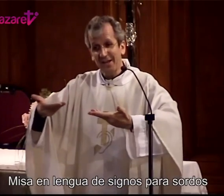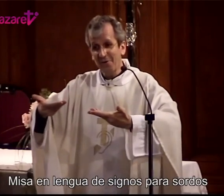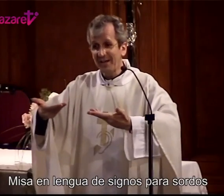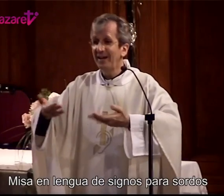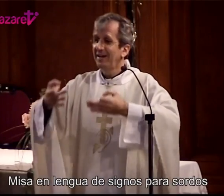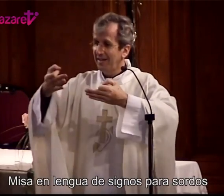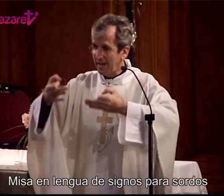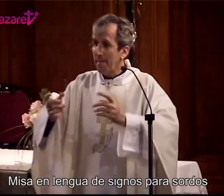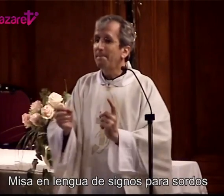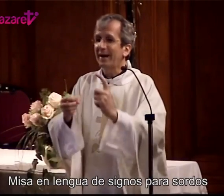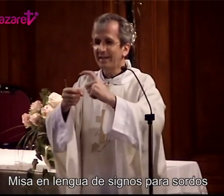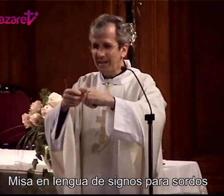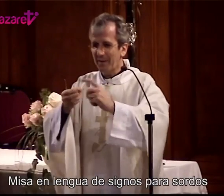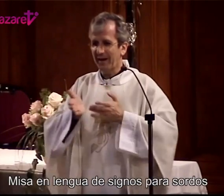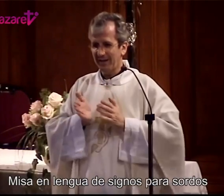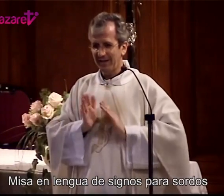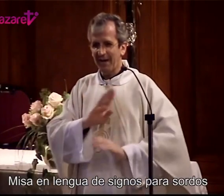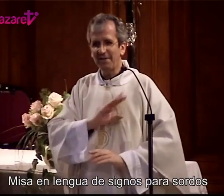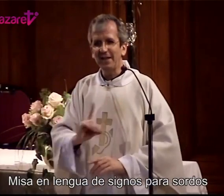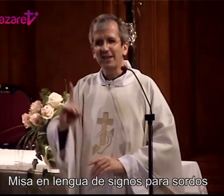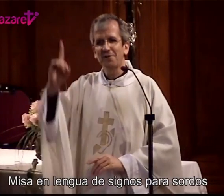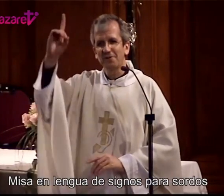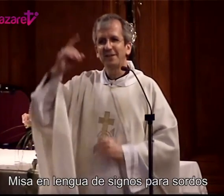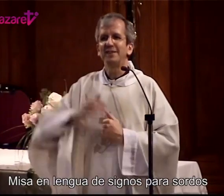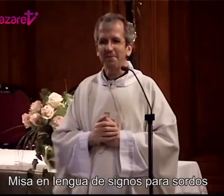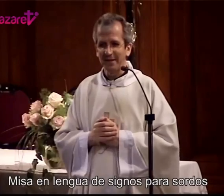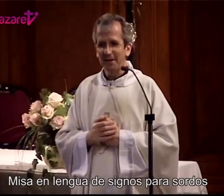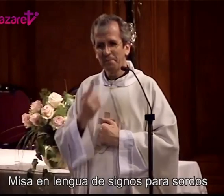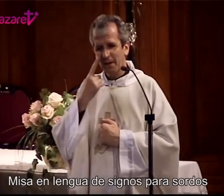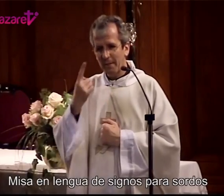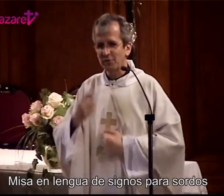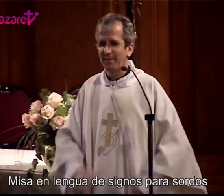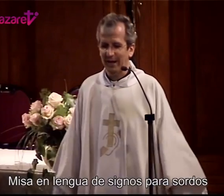categoría de participar de la filiación divina. Vamos a verla.